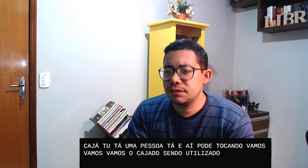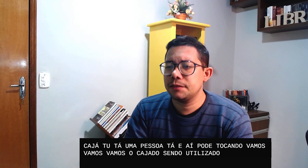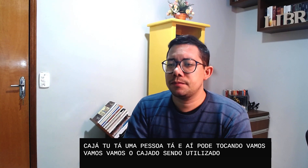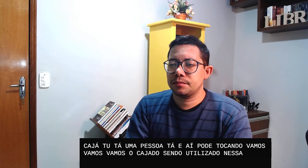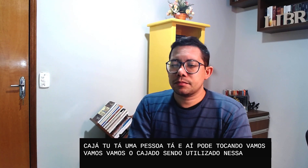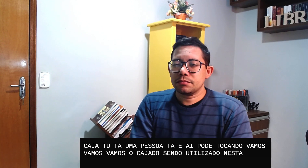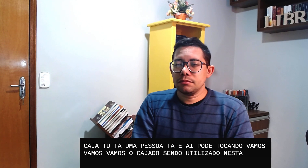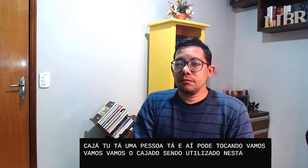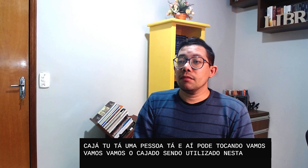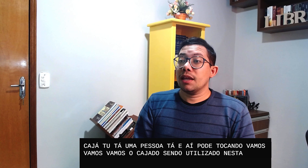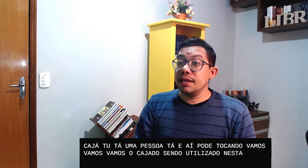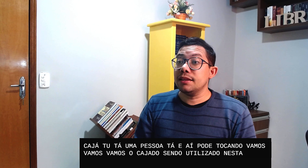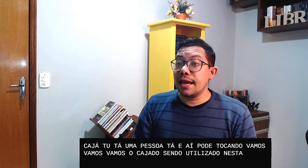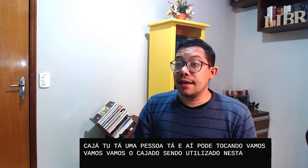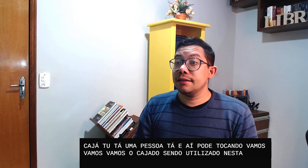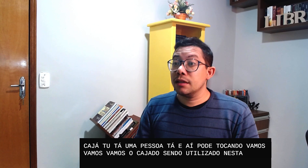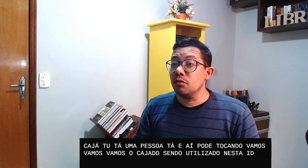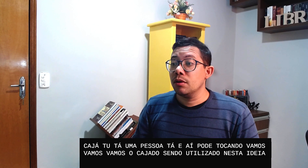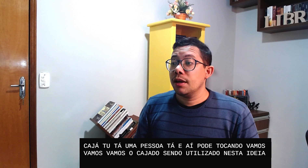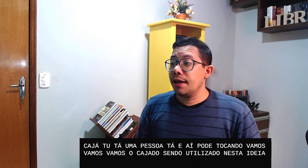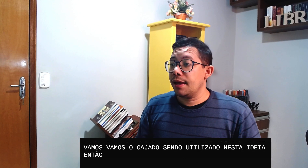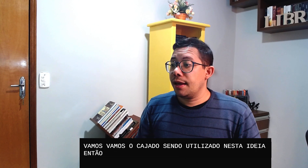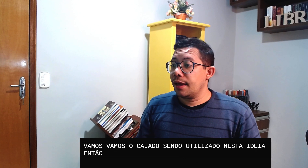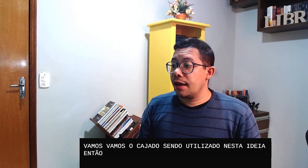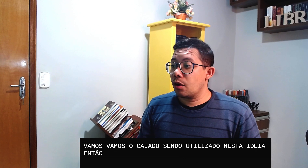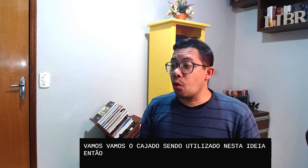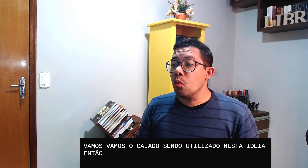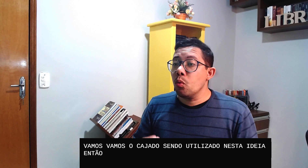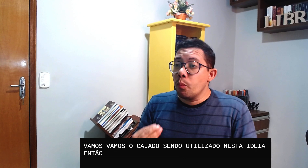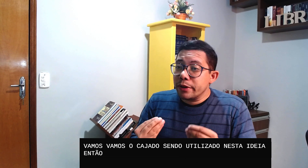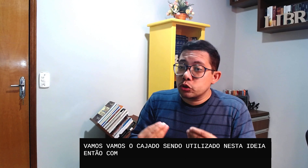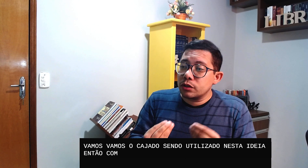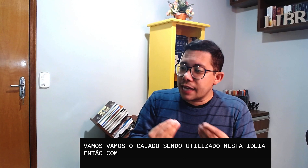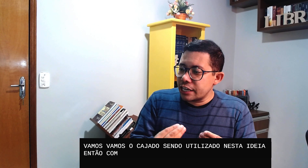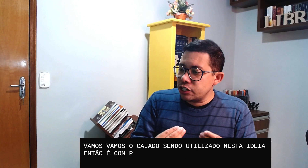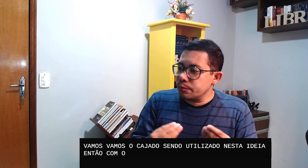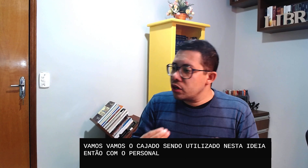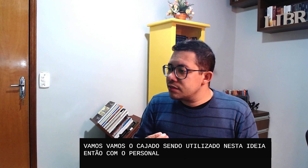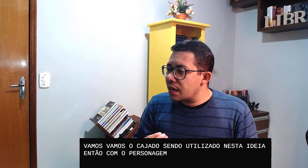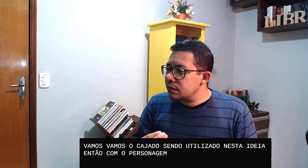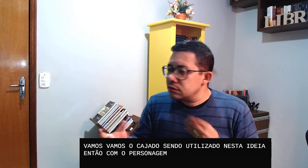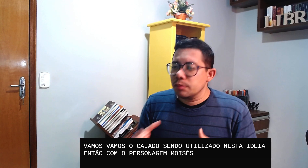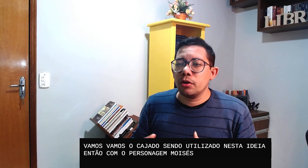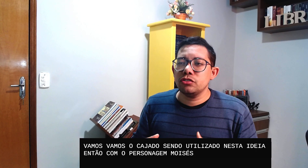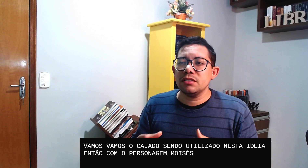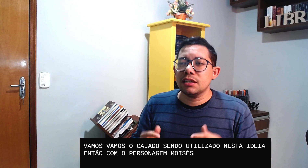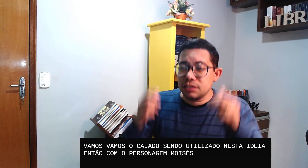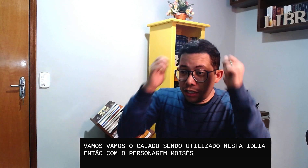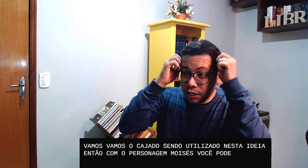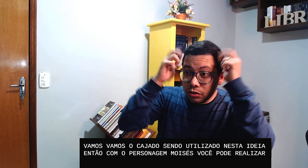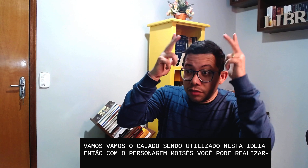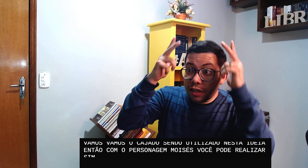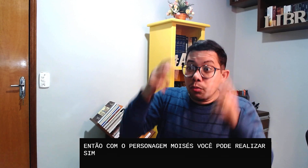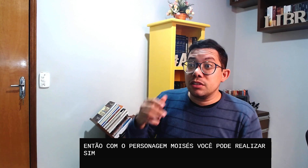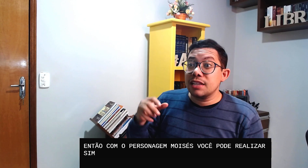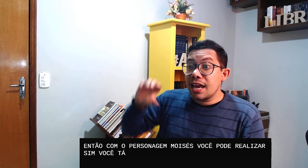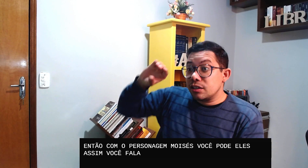nesta ideia. Então, com o personagem Moisés, você pode utilizar assim. Então você fala, Moisés,